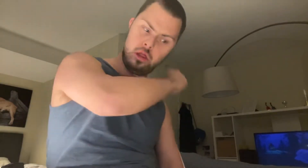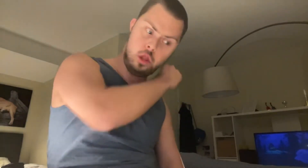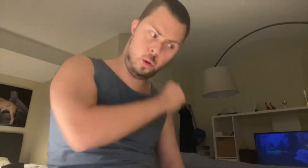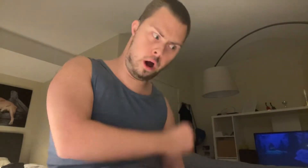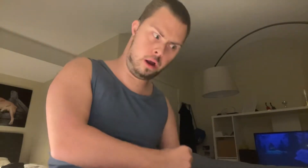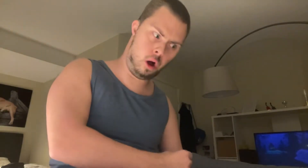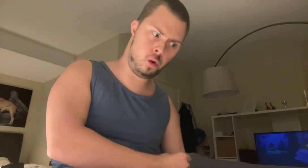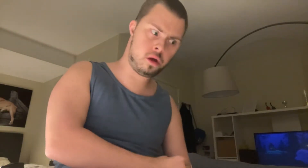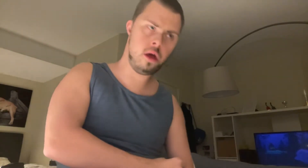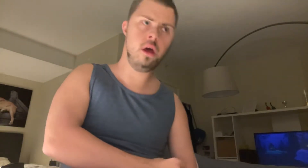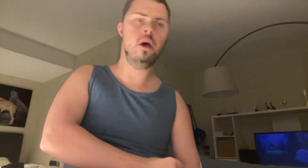Nu har jag